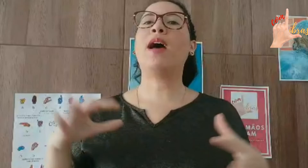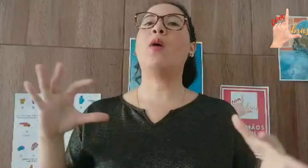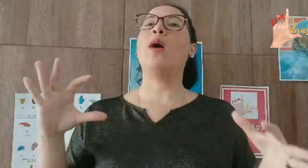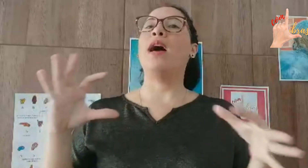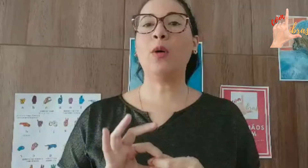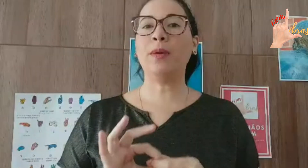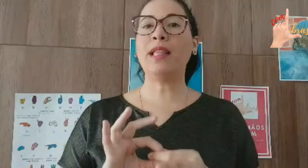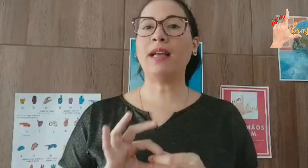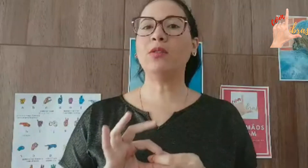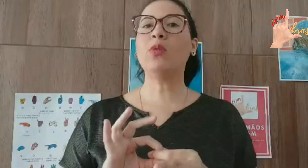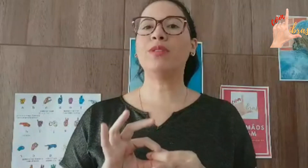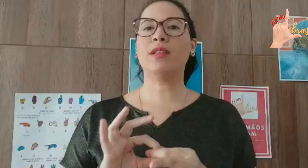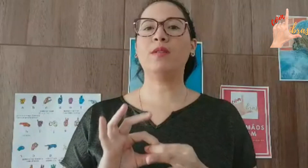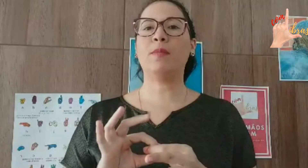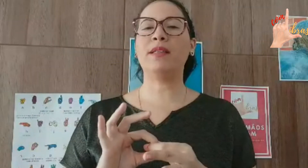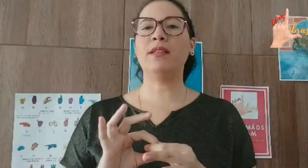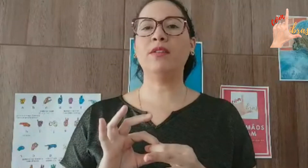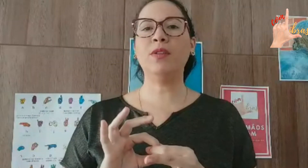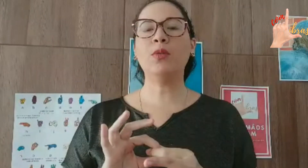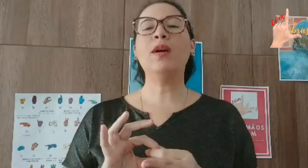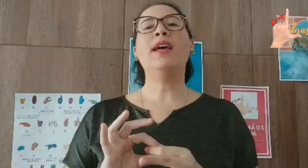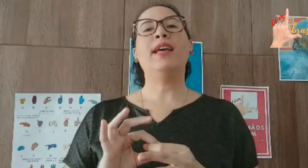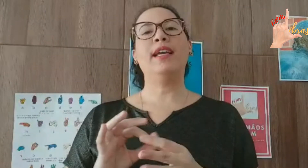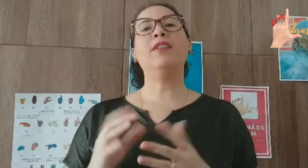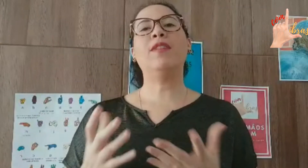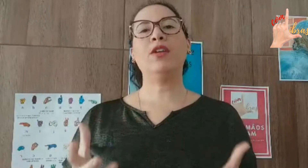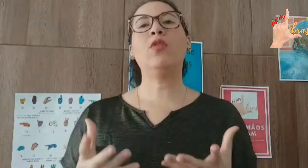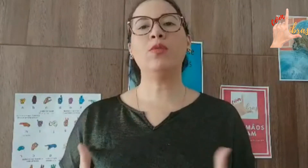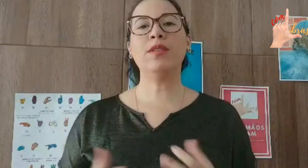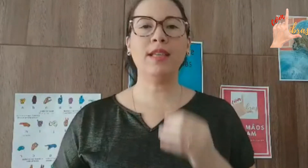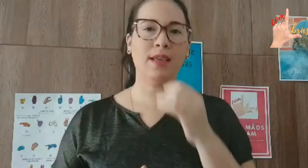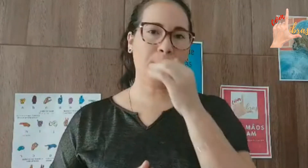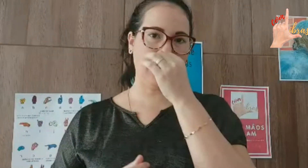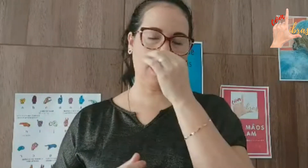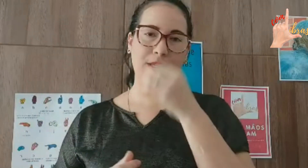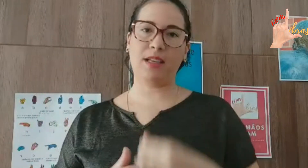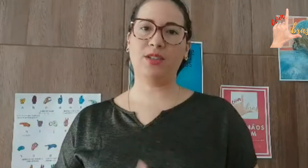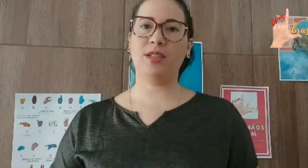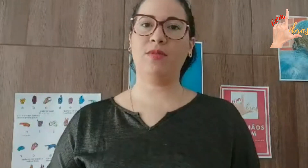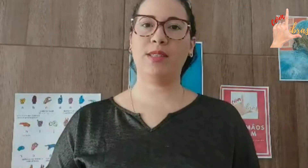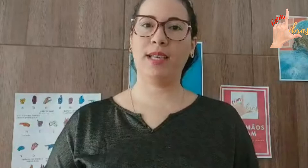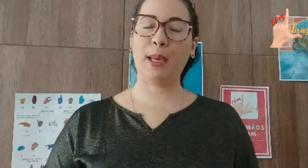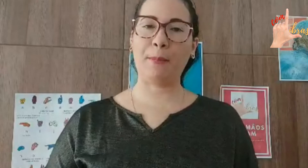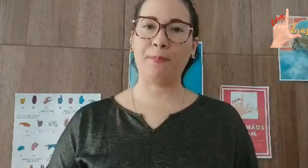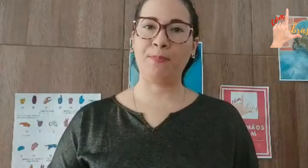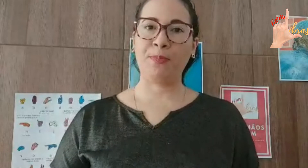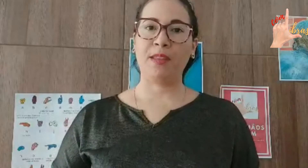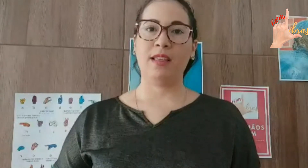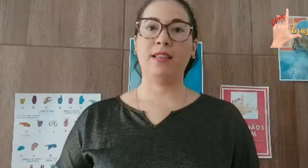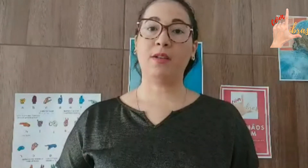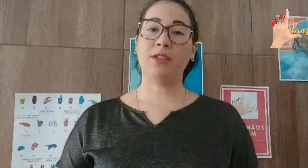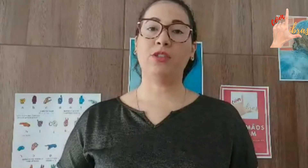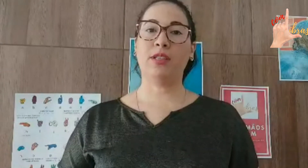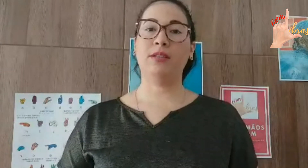corporal, combinado com um sinal específico, ele vai conseguir passar a mensagem que você quer. Então, a gente tem o